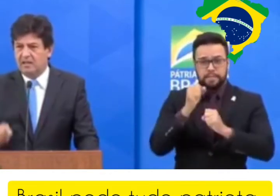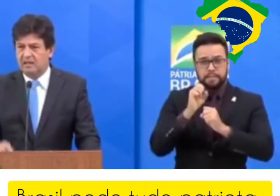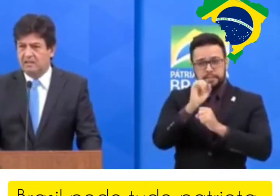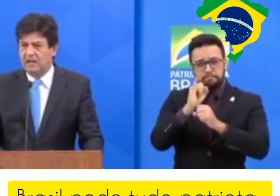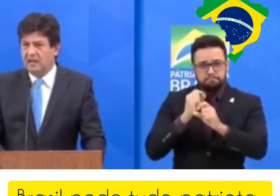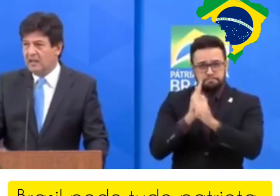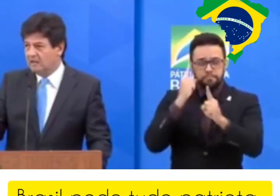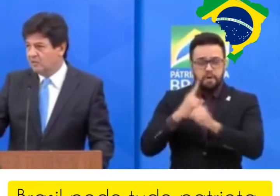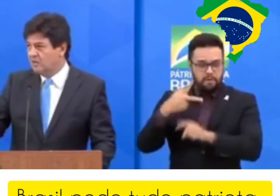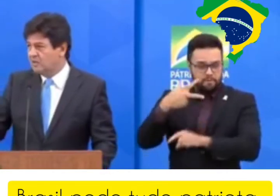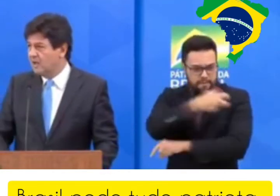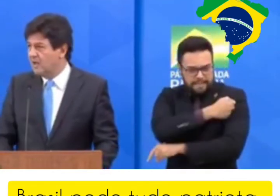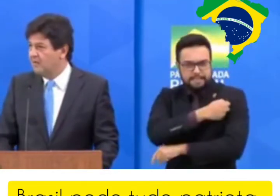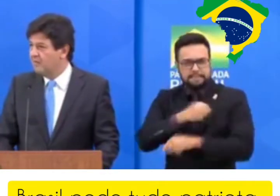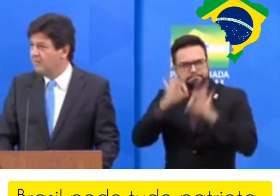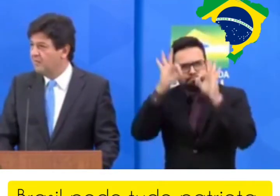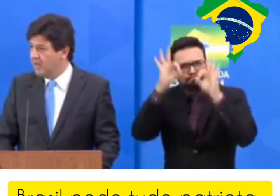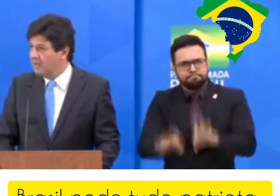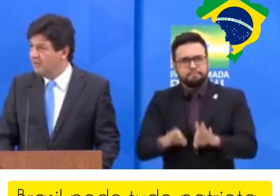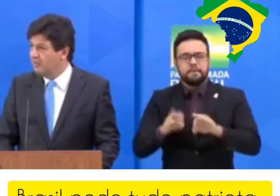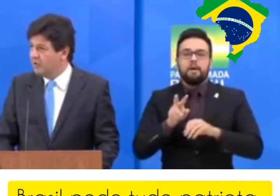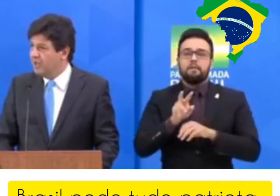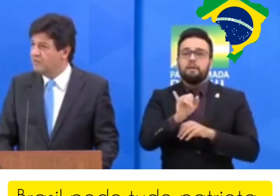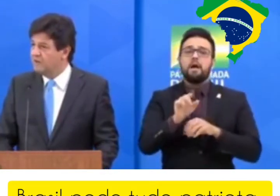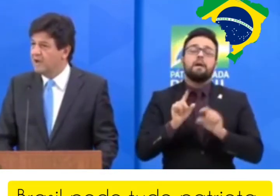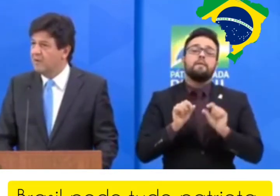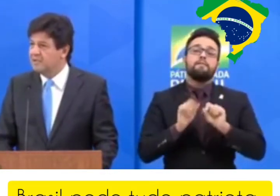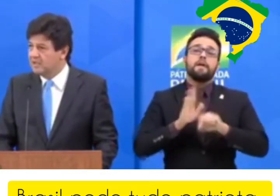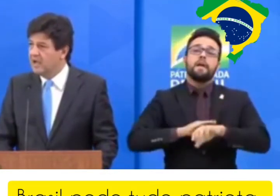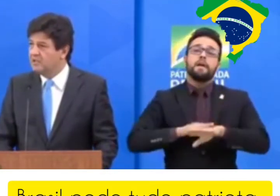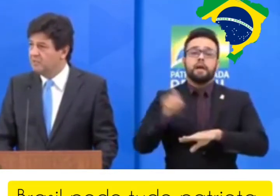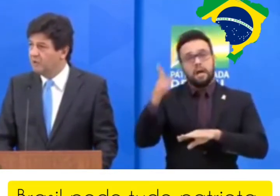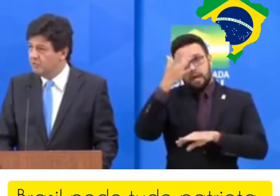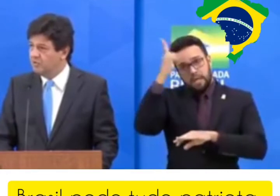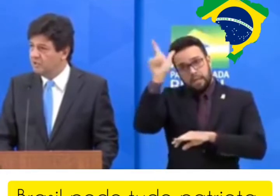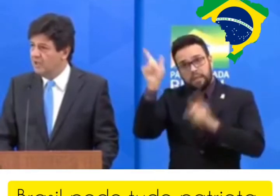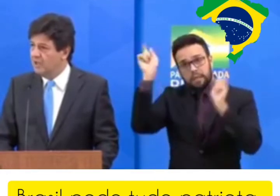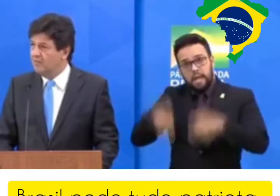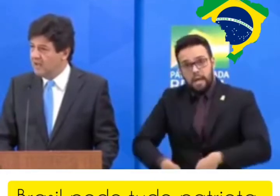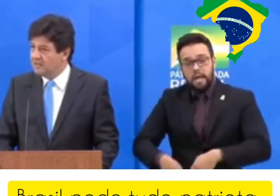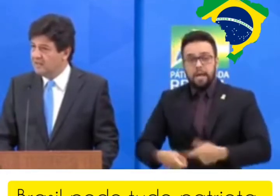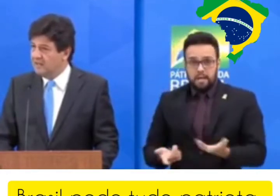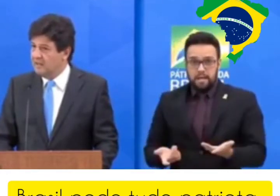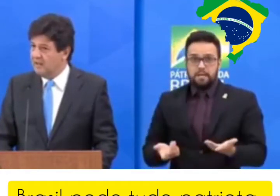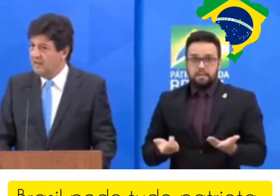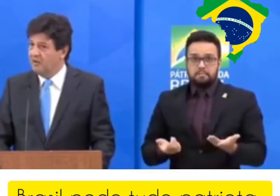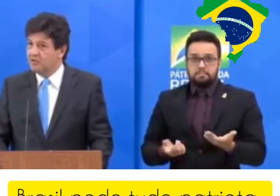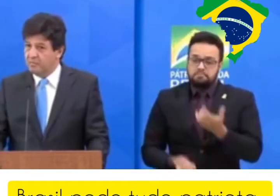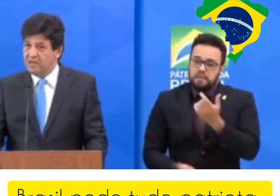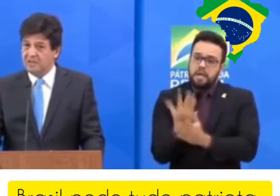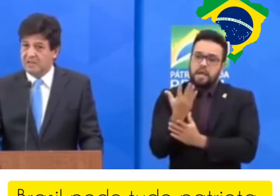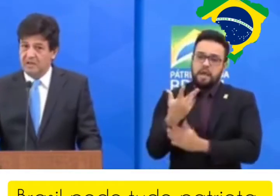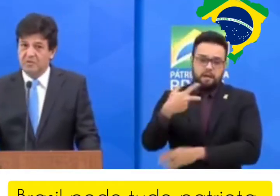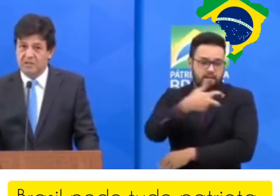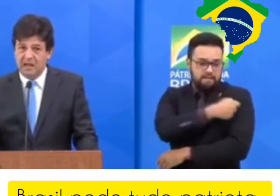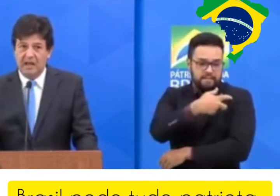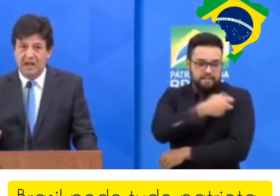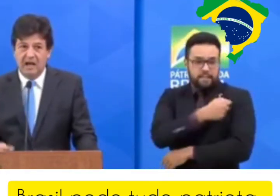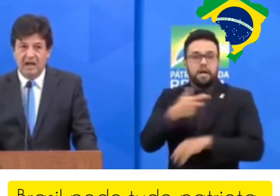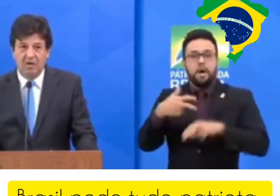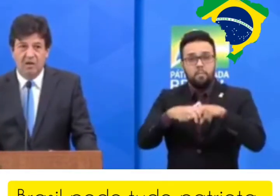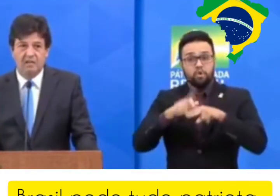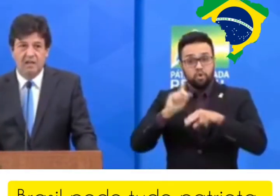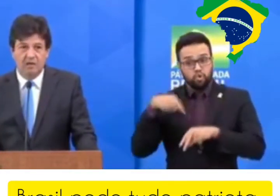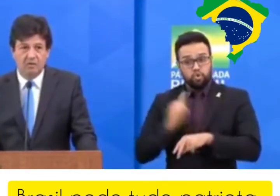ter certeza que ela só será feita por quem tiver capacidade de produzir vacina. E nós precisamos